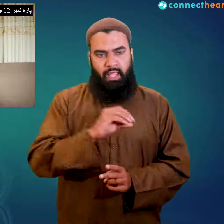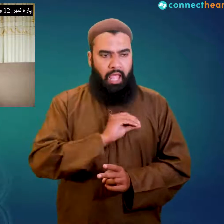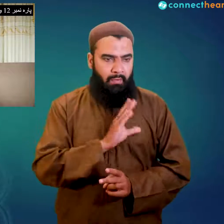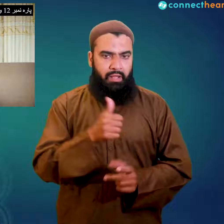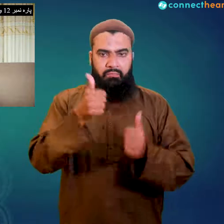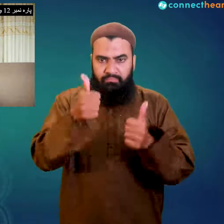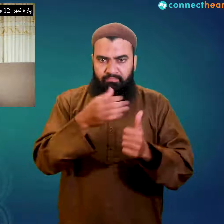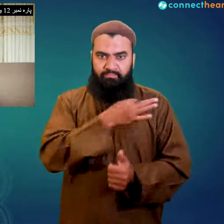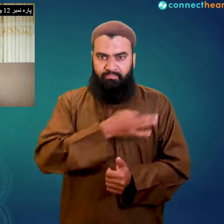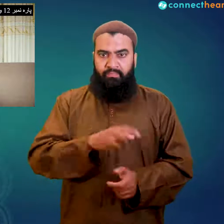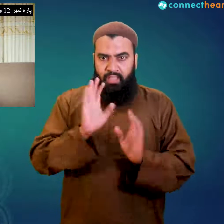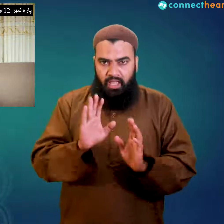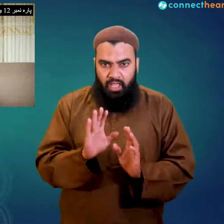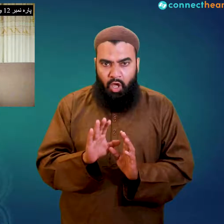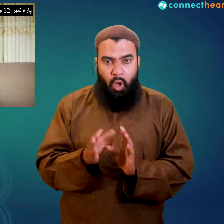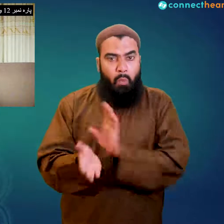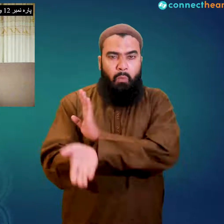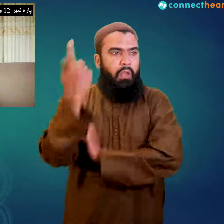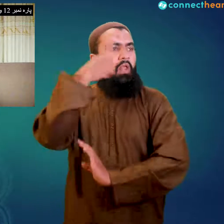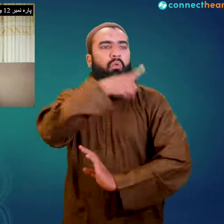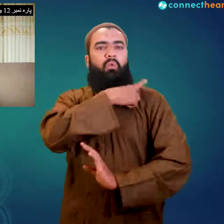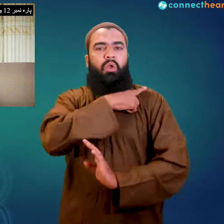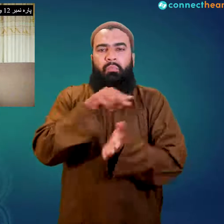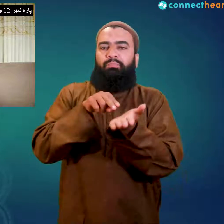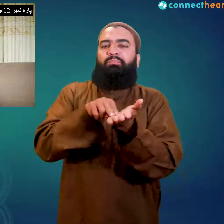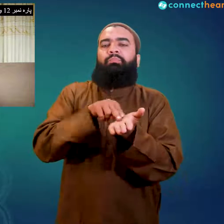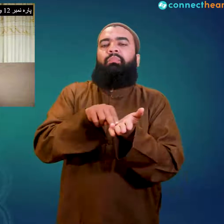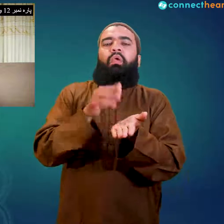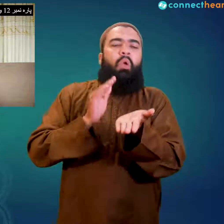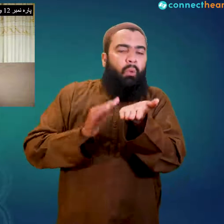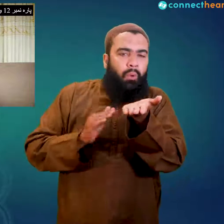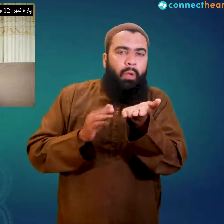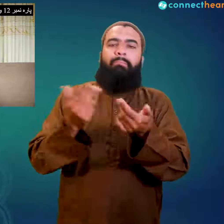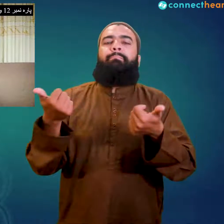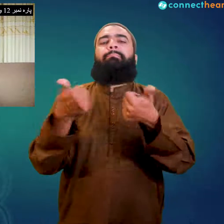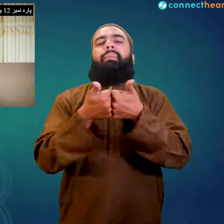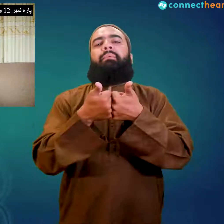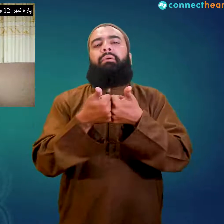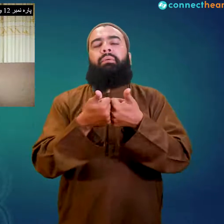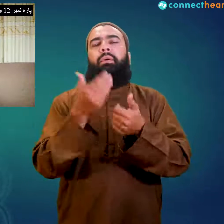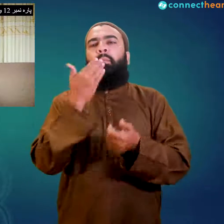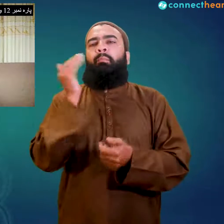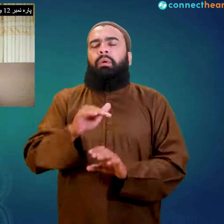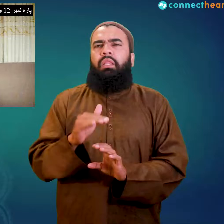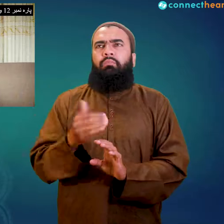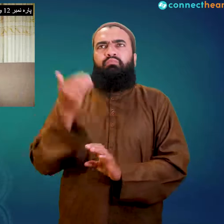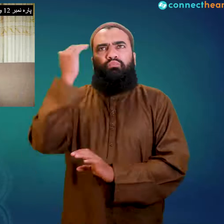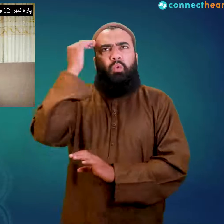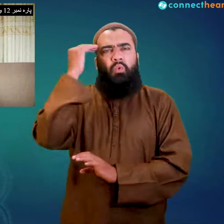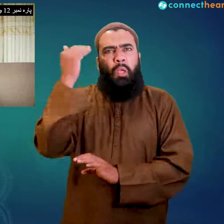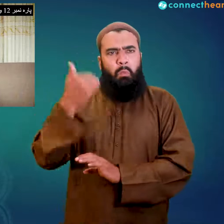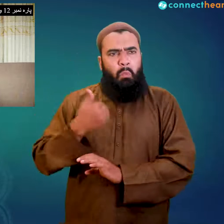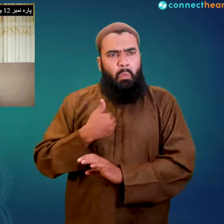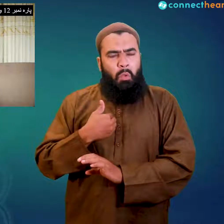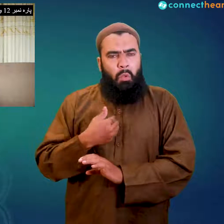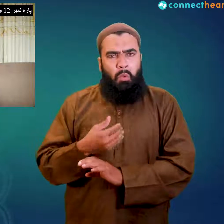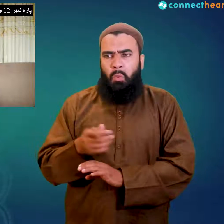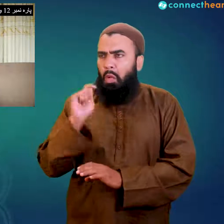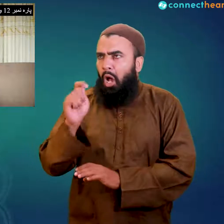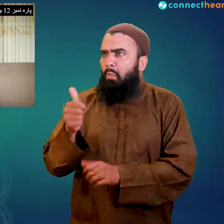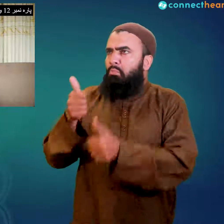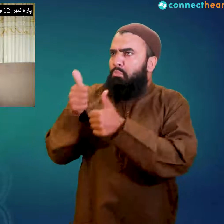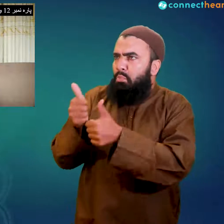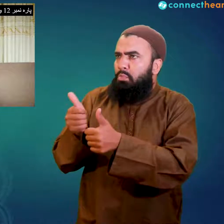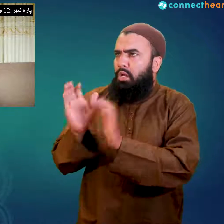ختم ہوتی ہیں وہ صغیرہ گناہ ختم ہوتے ہیں۔ اور آپ صلی اللہ علیہ وسلم نے فرمایا کہ جب انسان کوئی وضو کرتا